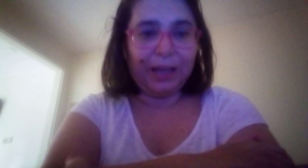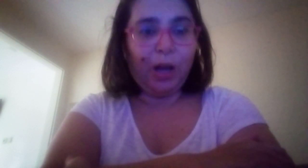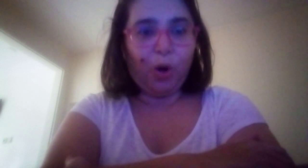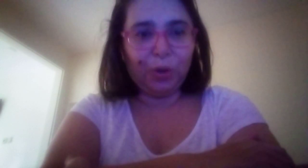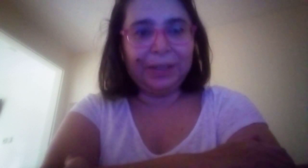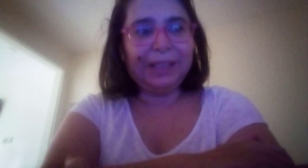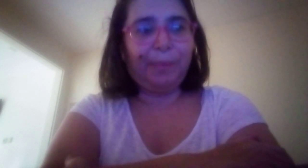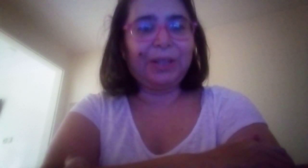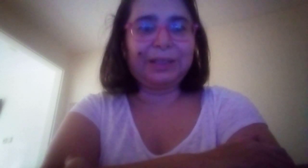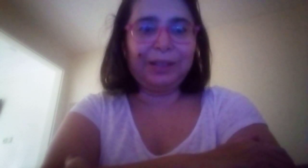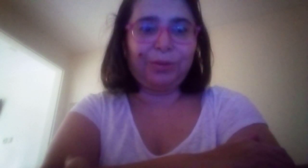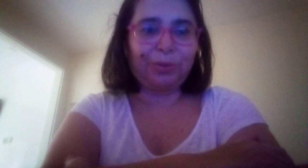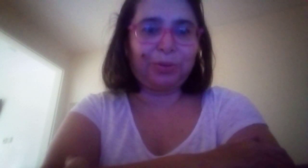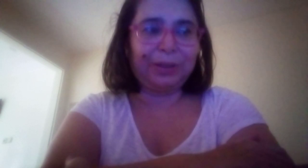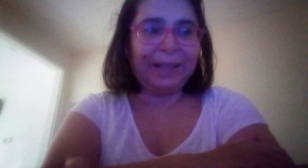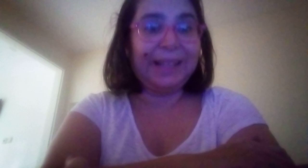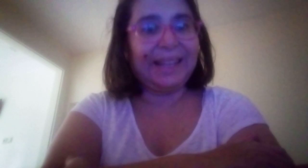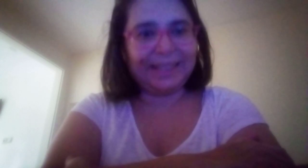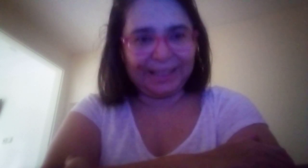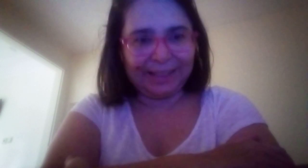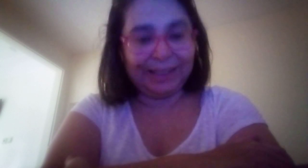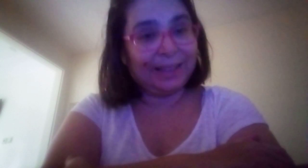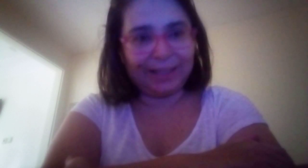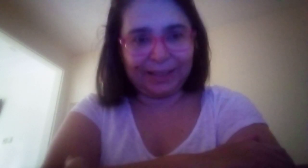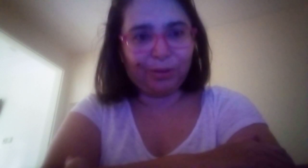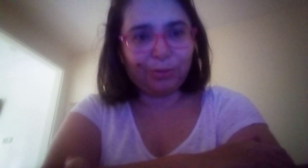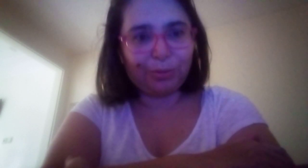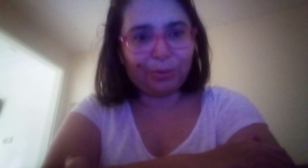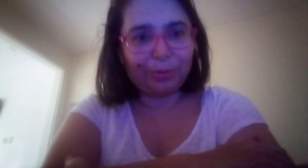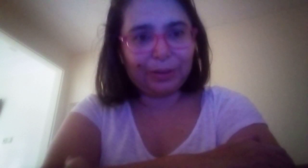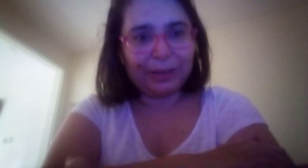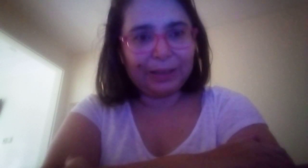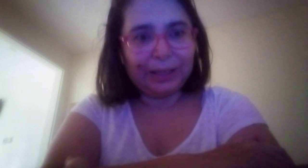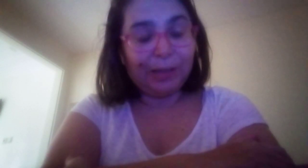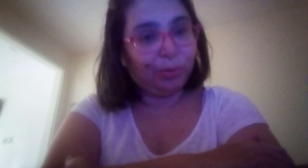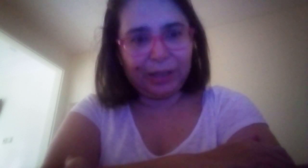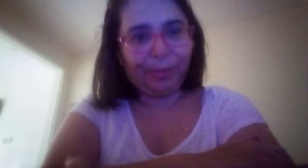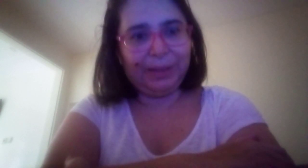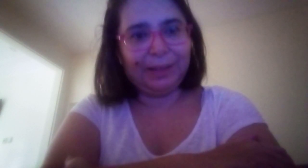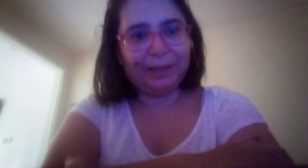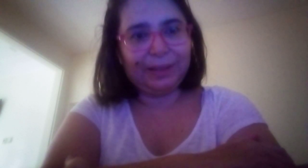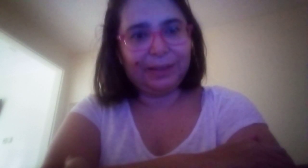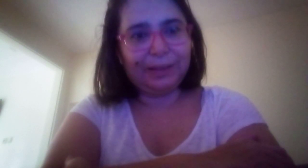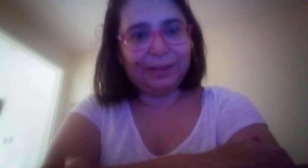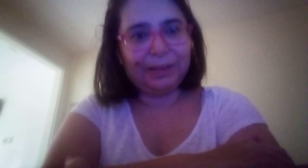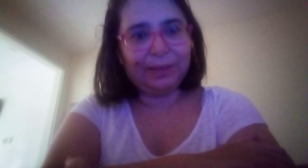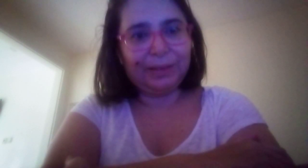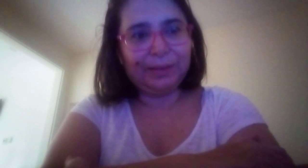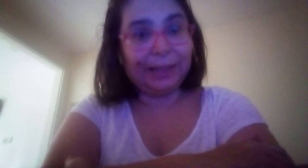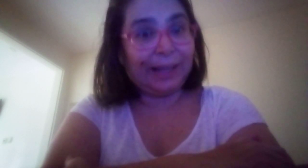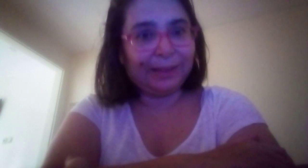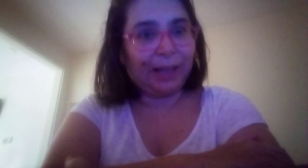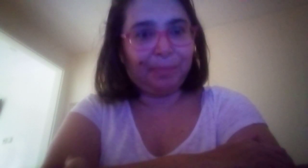onları yapacakları konusunda destekleyiniz destek olunuz bunu yapabiliriz neden